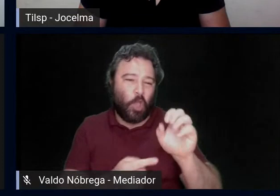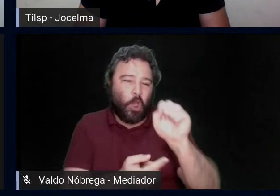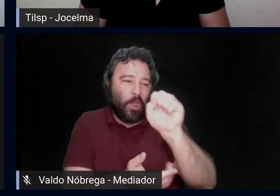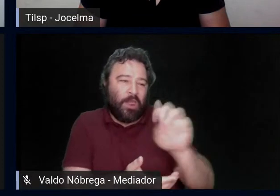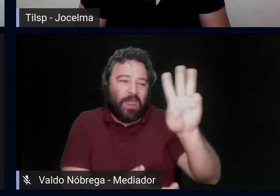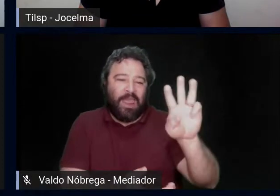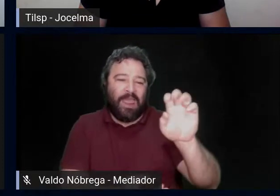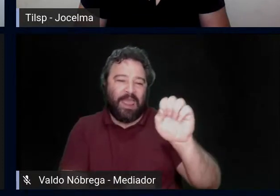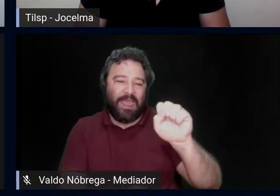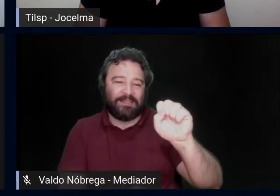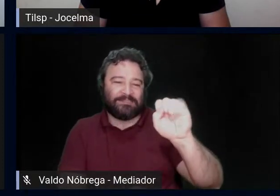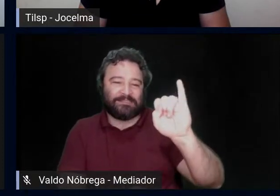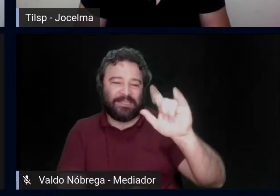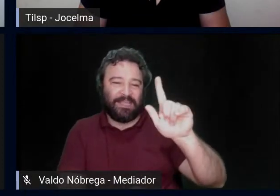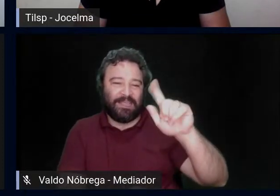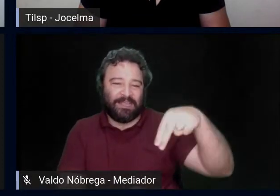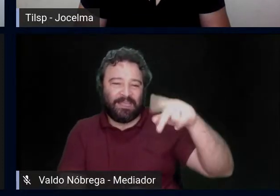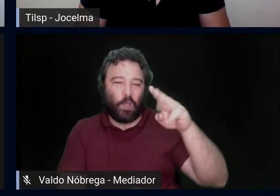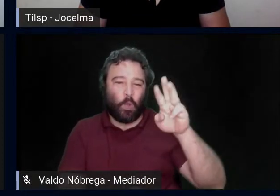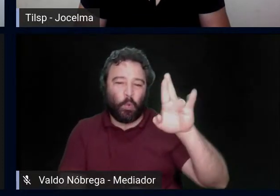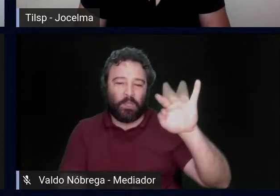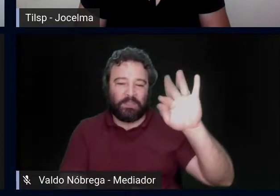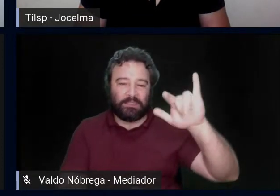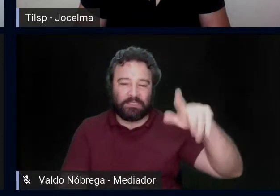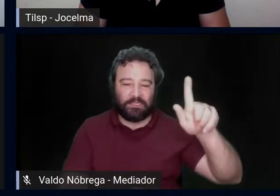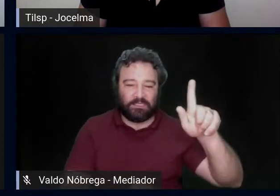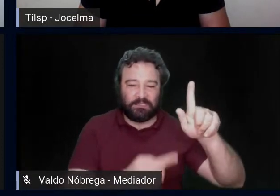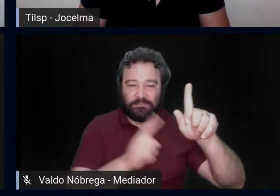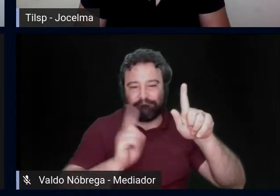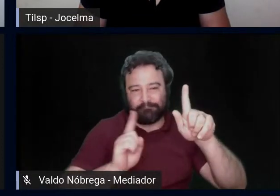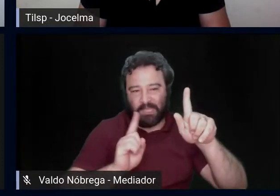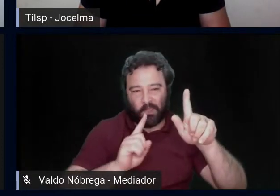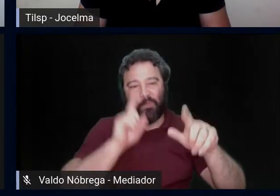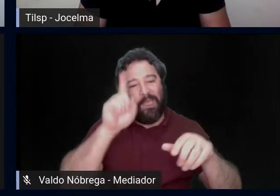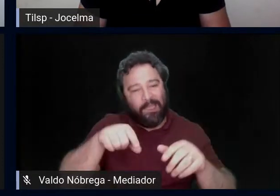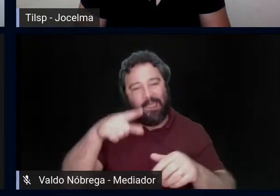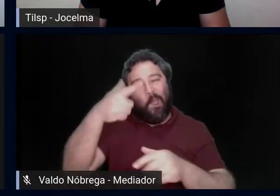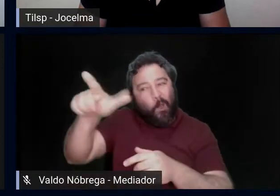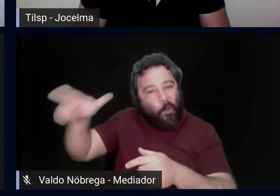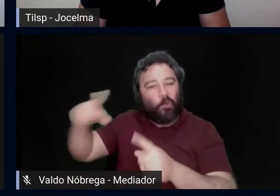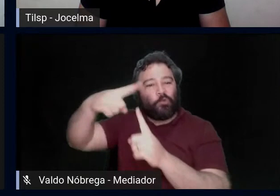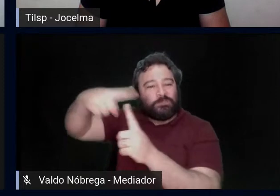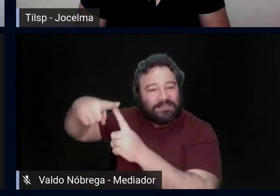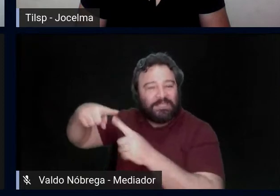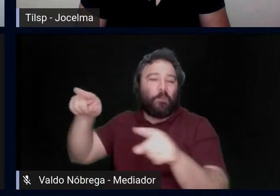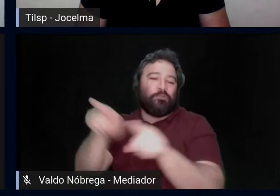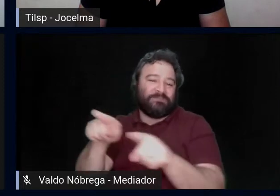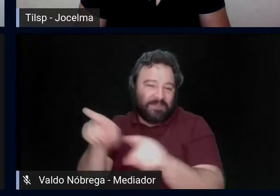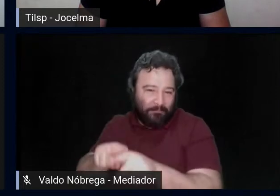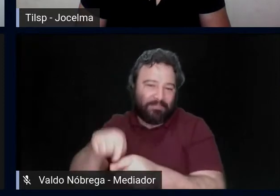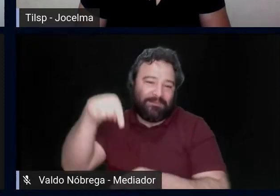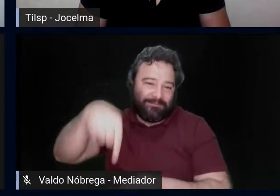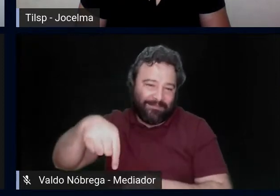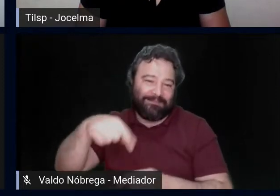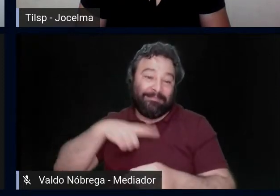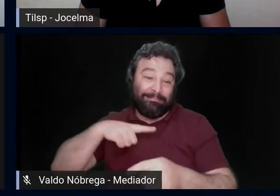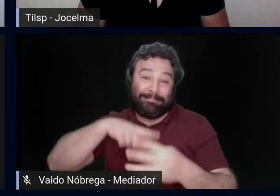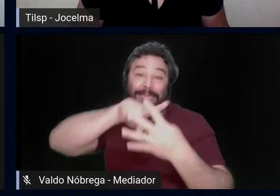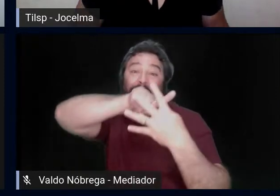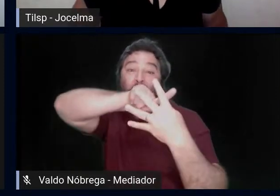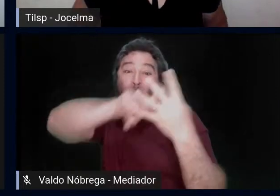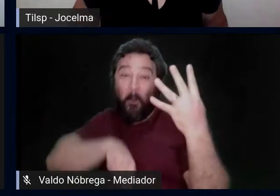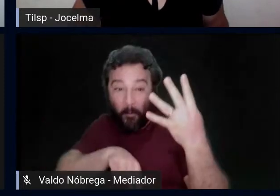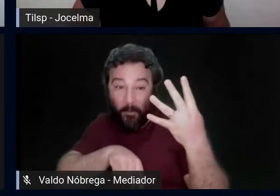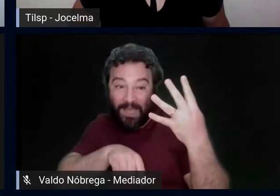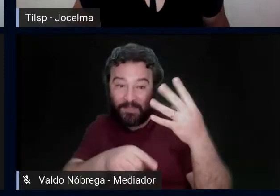super relevante, porque o nosso país ele não é somente eh o sign writing, né, a gente também conta também com outros